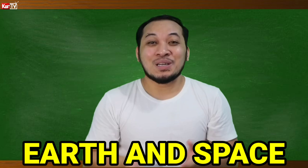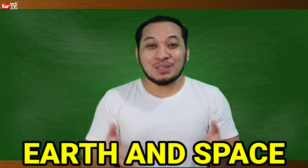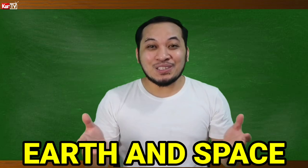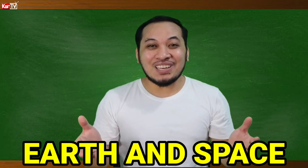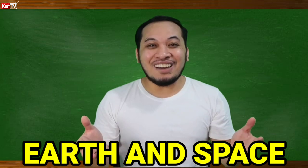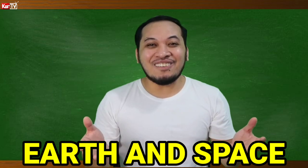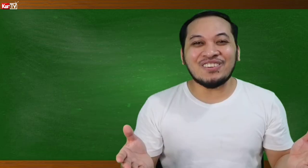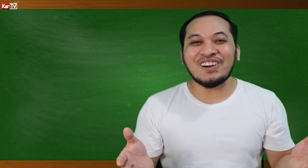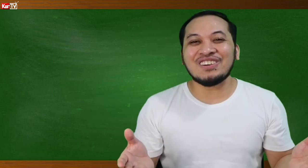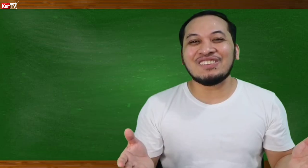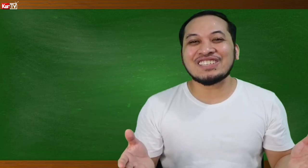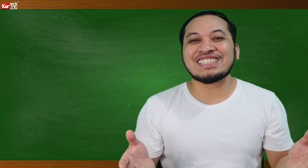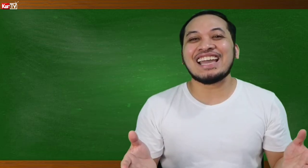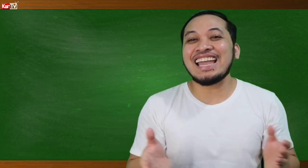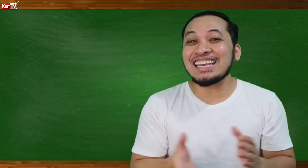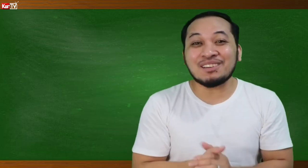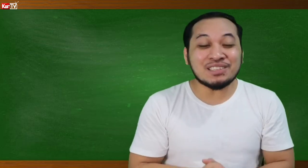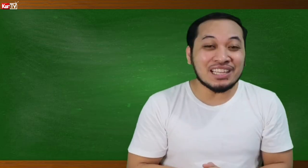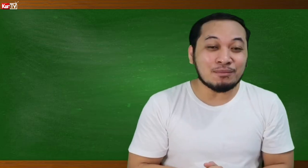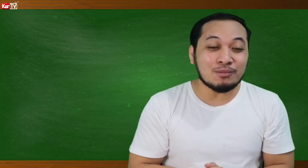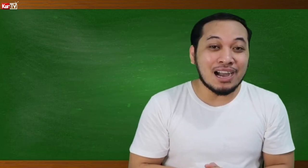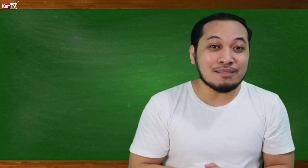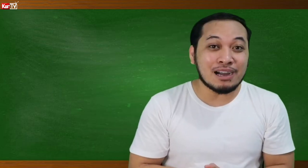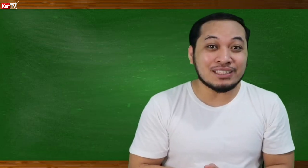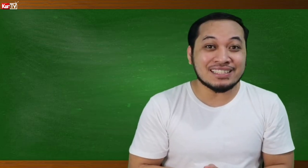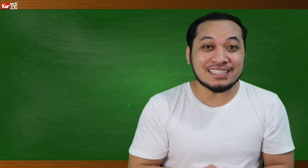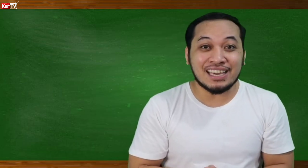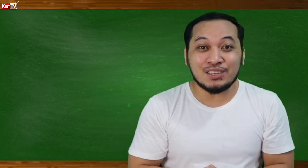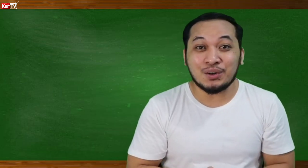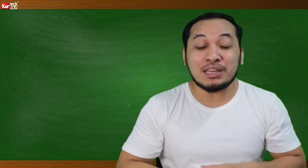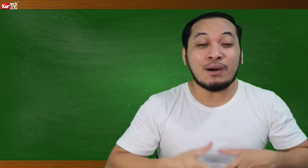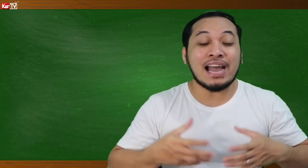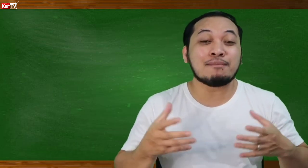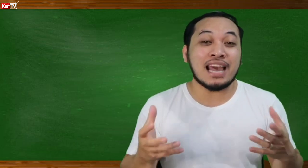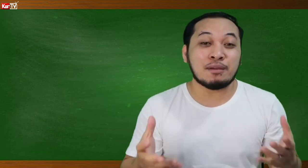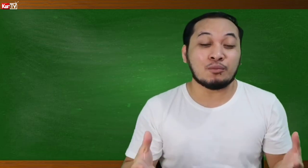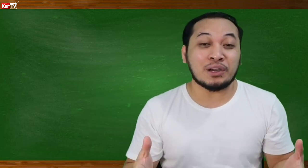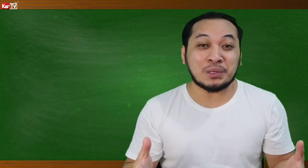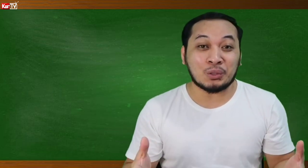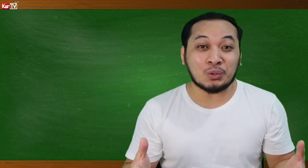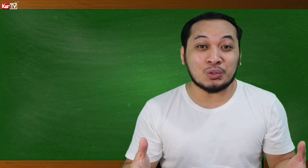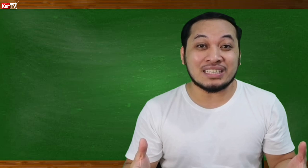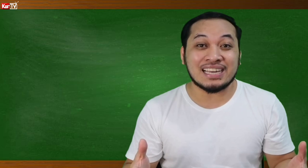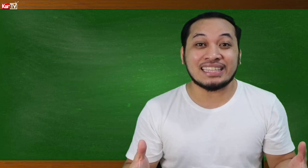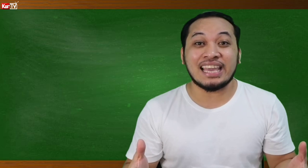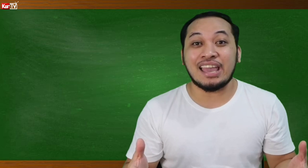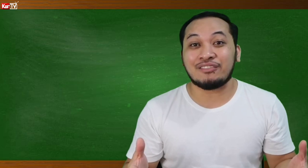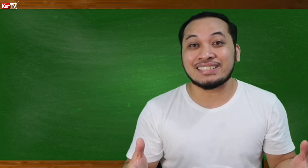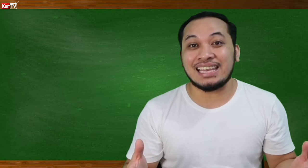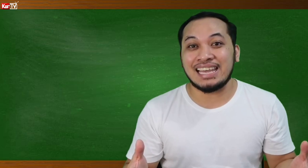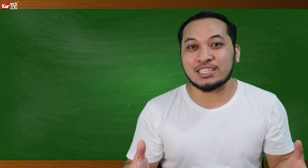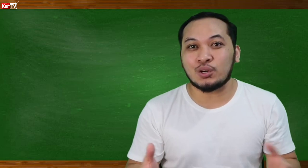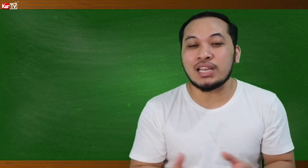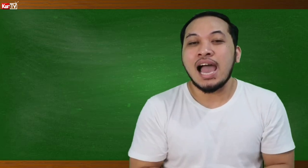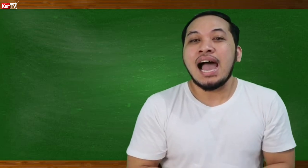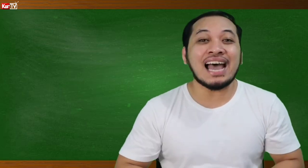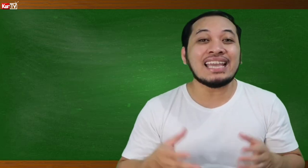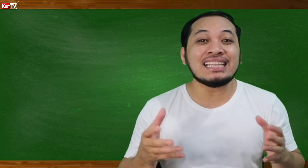Gusto ko lamang po kayong kamustahin? Kamusta na po ba ang bawat isa sa inyo? Nawa ay marami po kayong natututunan sa ating FSL lesson dahil